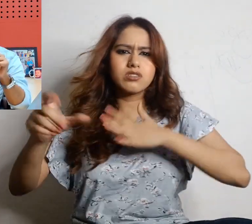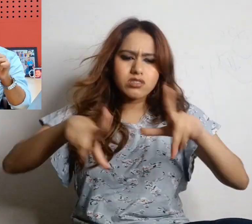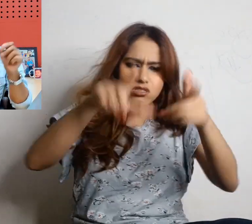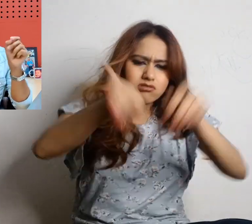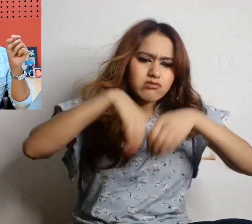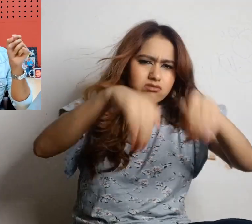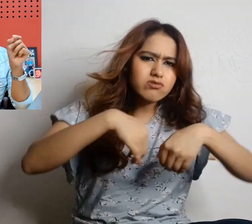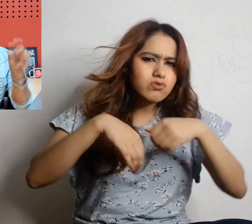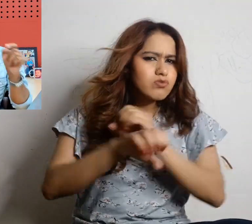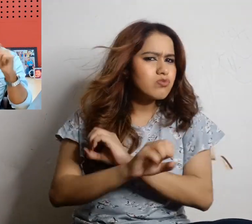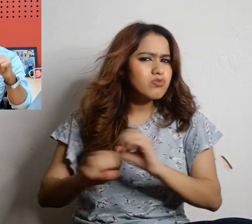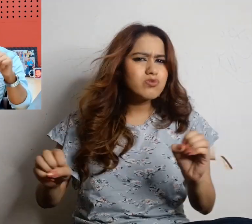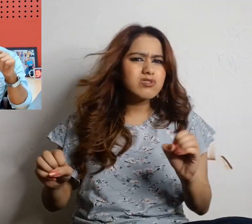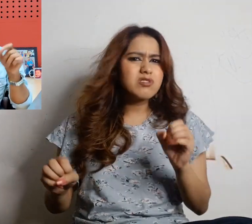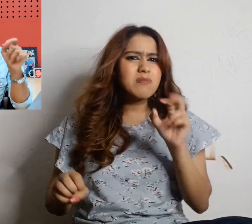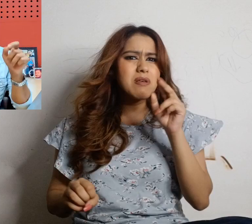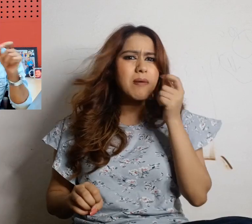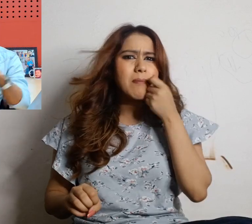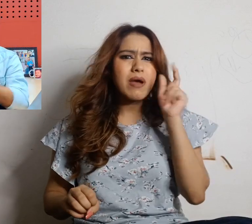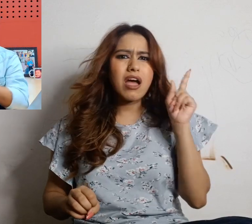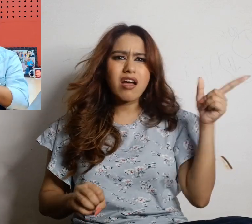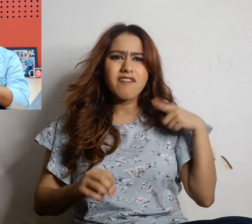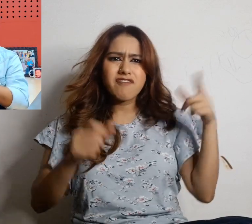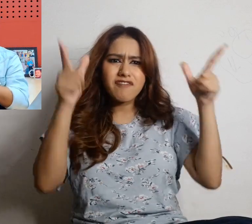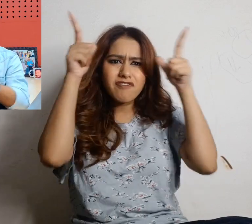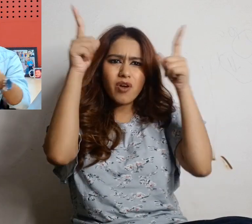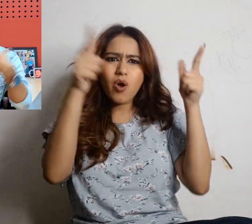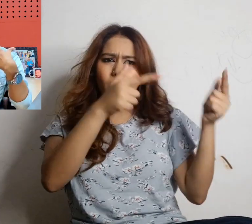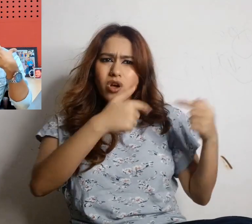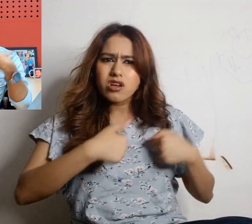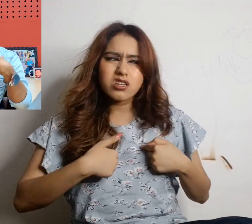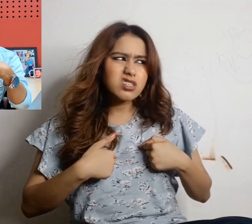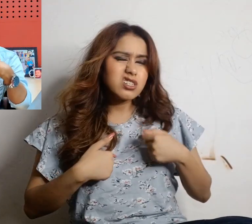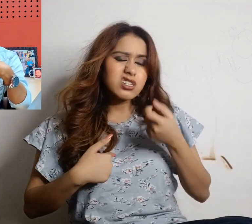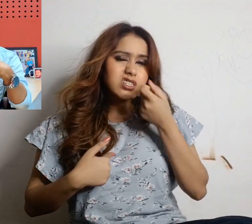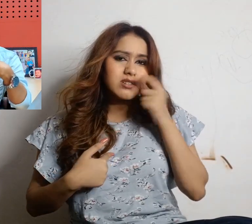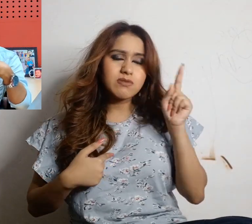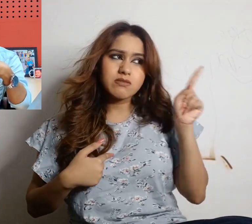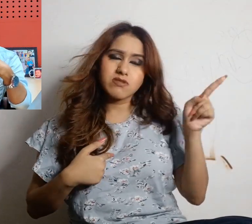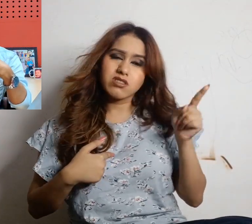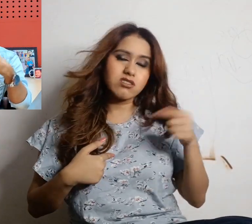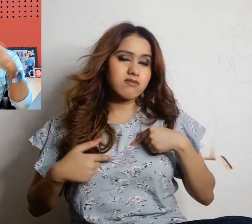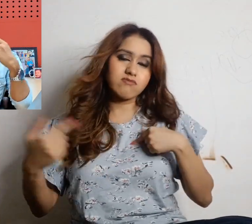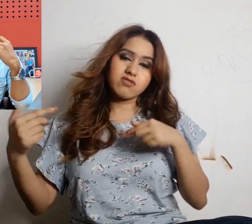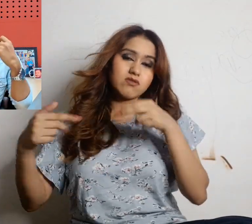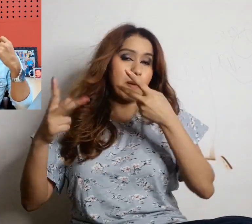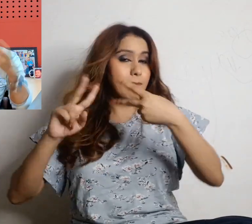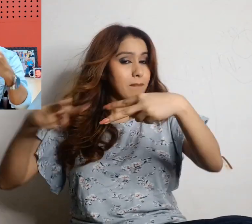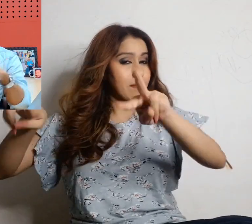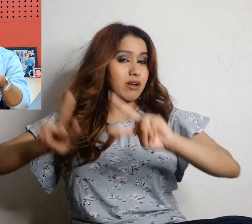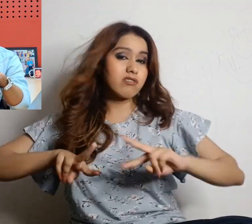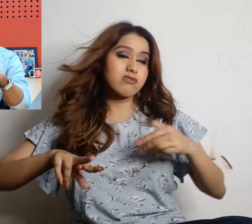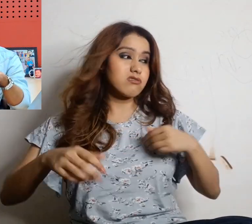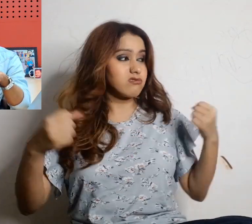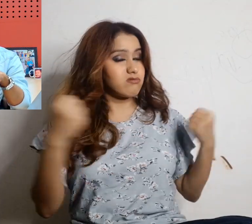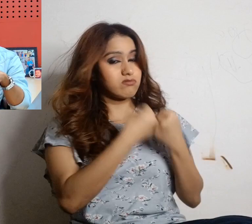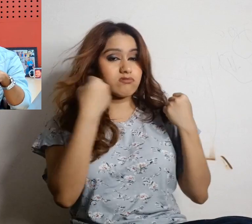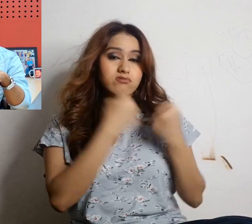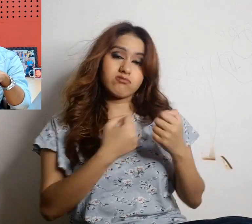उसके पिताजी ने उसको बेवकूफ बना दिया इतनी दूर भेज करके। उसको मनी मन गुस्सा आ रहा था अपने पापा पर। उसे लग रहा था कि जाकर के लड़ाई